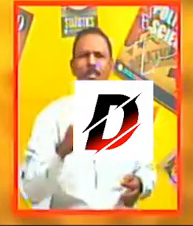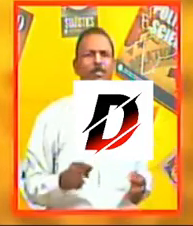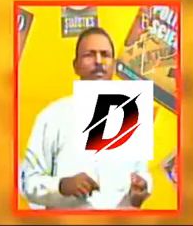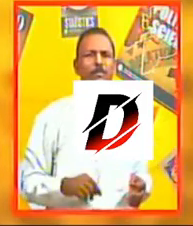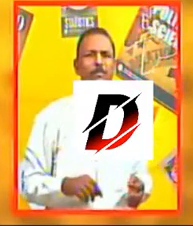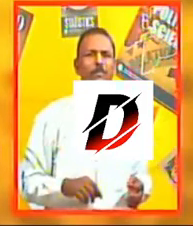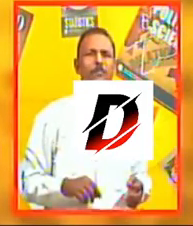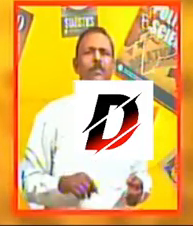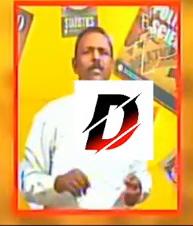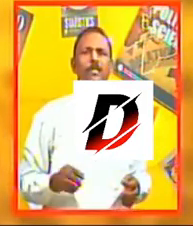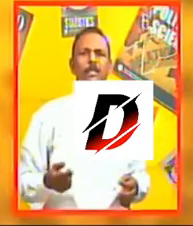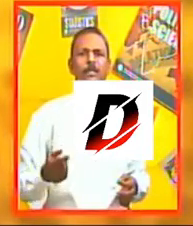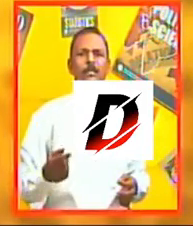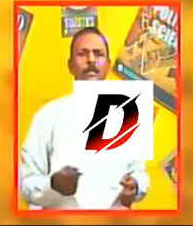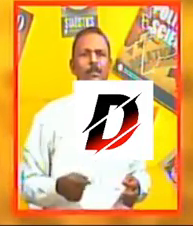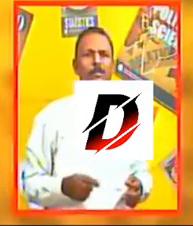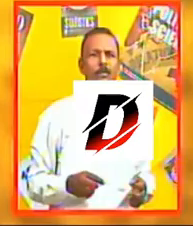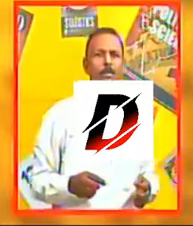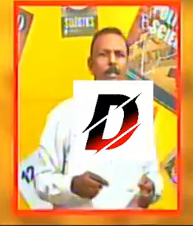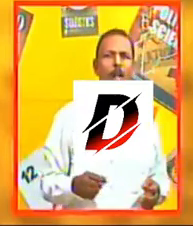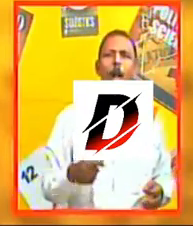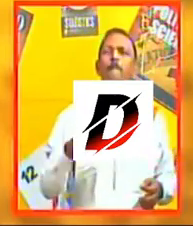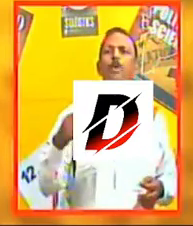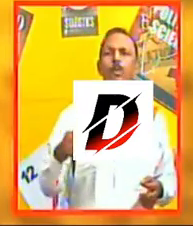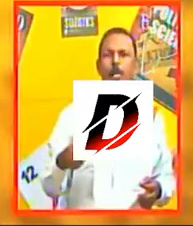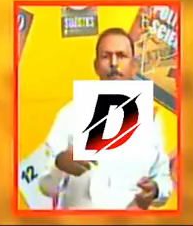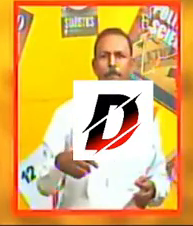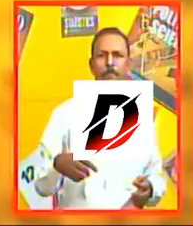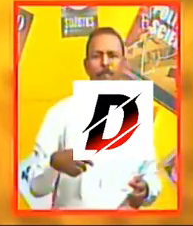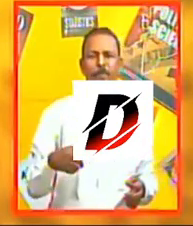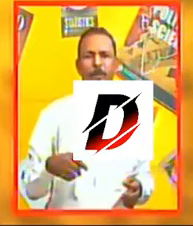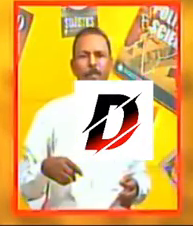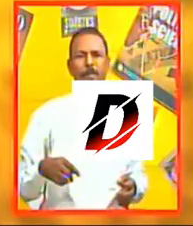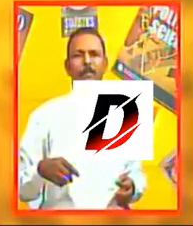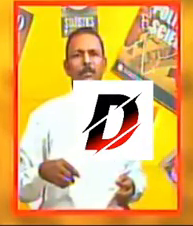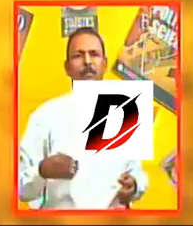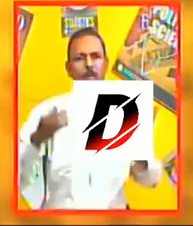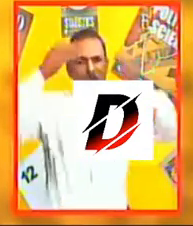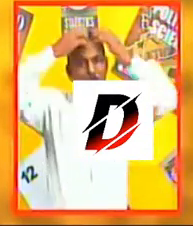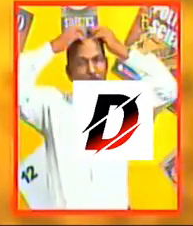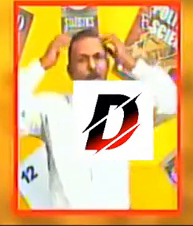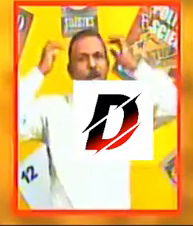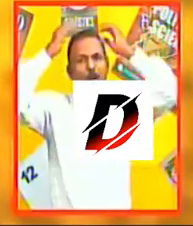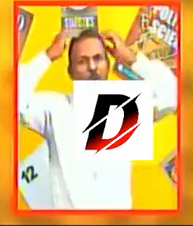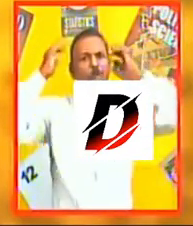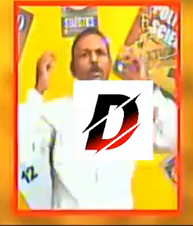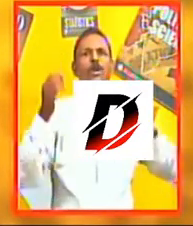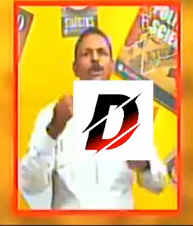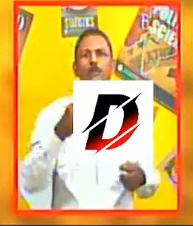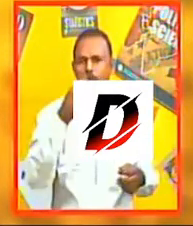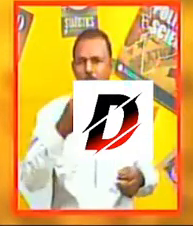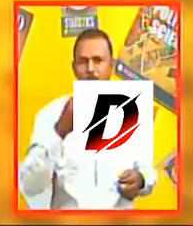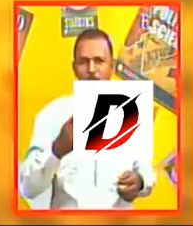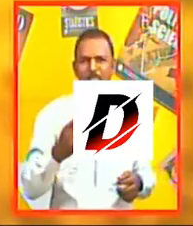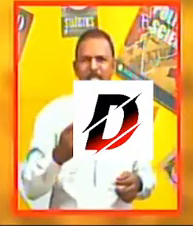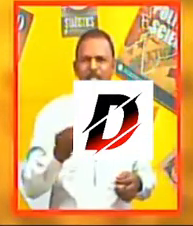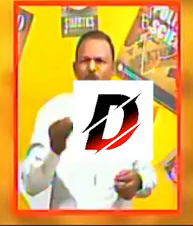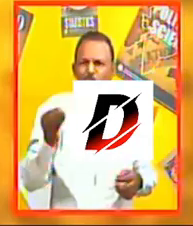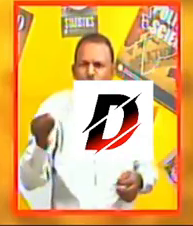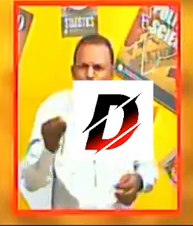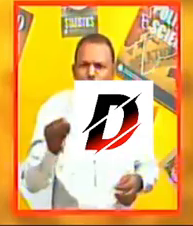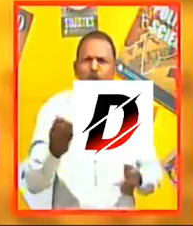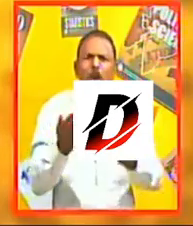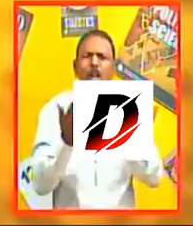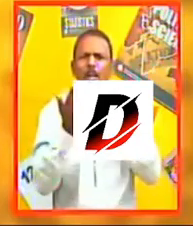நம்ம கற்றுக்கிடணும். இதைத்தான் நம்மளுடைய ஏபிஜே ஐயா சொல்லுவார், எந்த ஒரு செய்திகளையும் தெளிவாக எளிமையாக